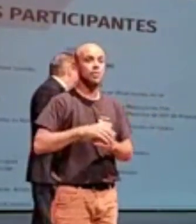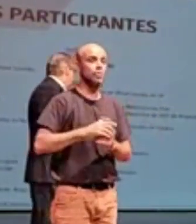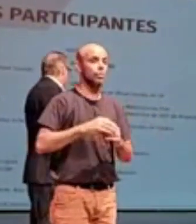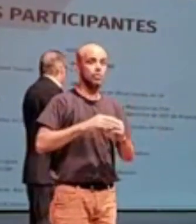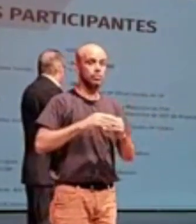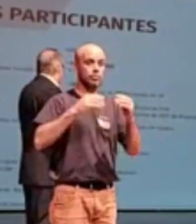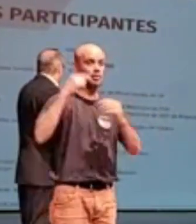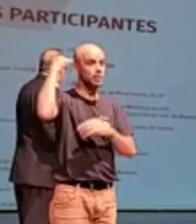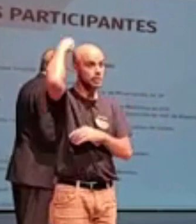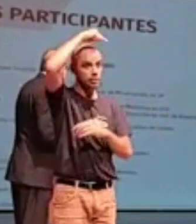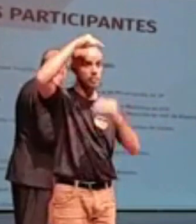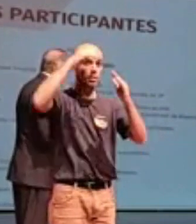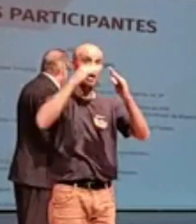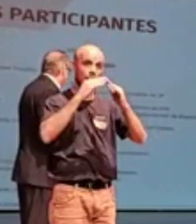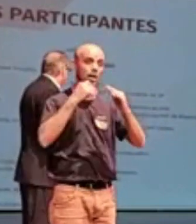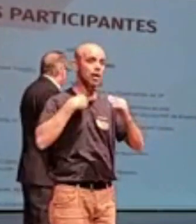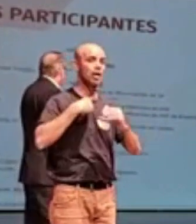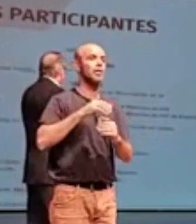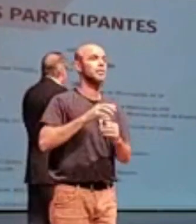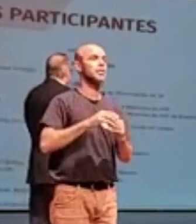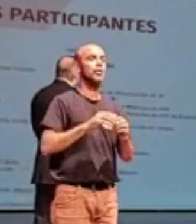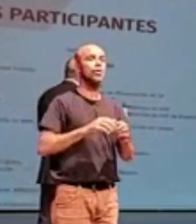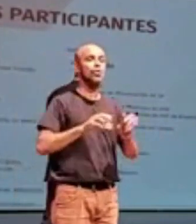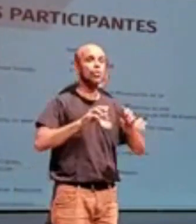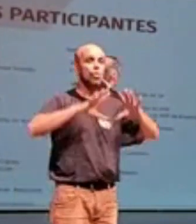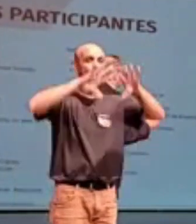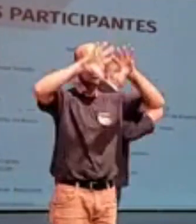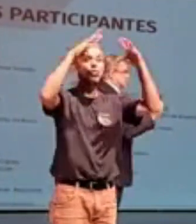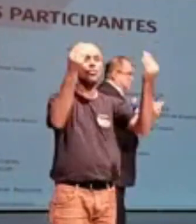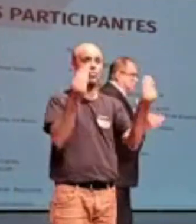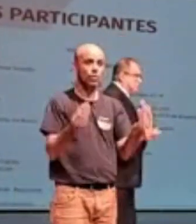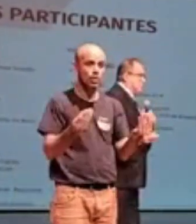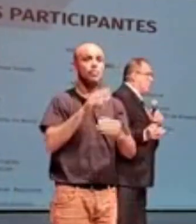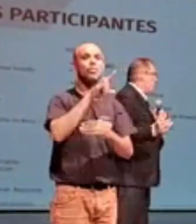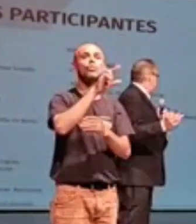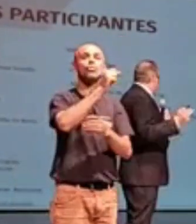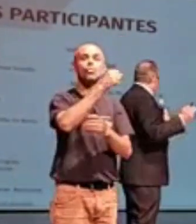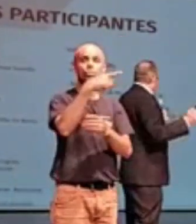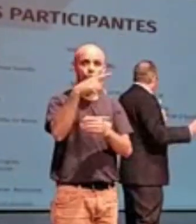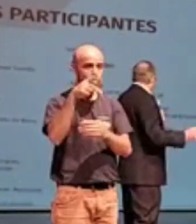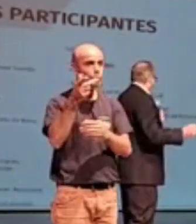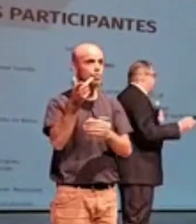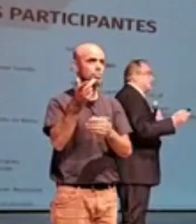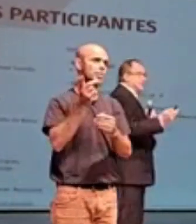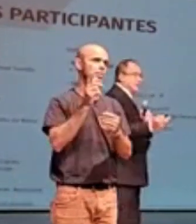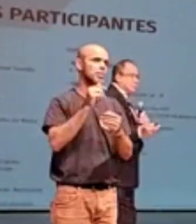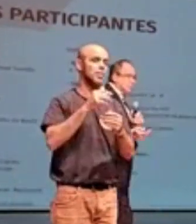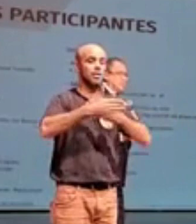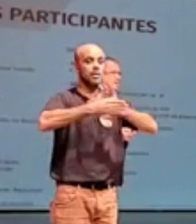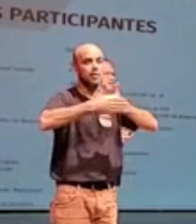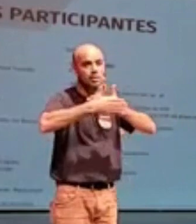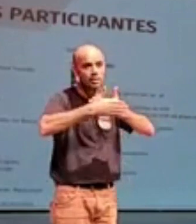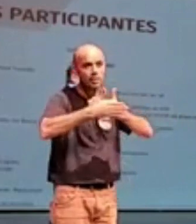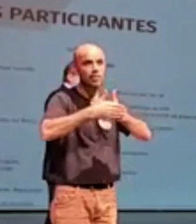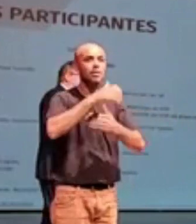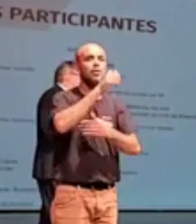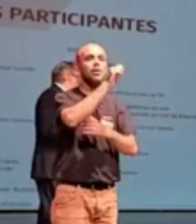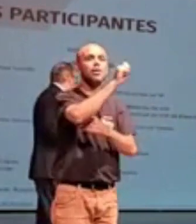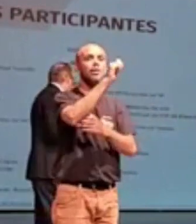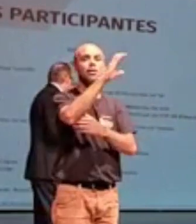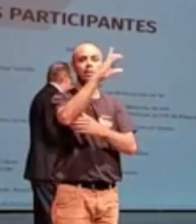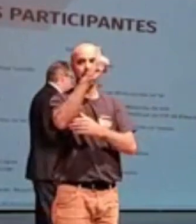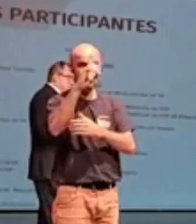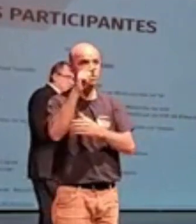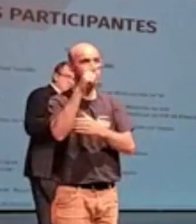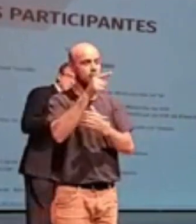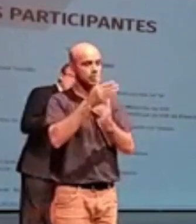que é a antiga Escola Paulista de Medicina, tem a USP, tanto de São Paulo, de Ribeirão Preto, a ACD, que todos conhecem também,